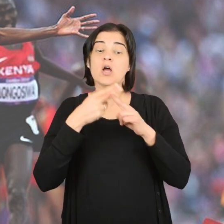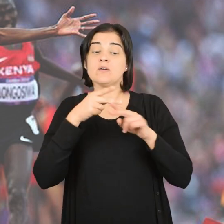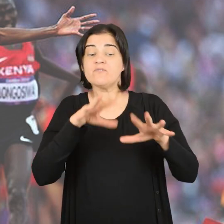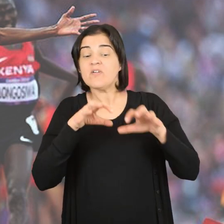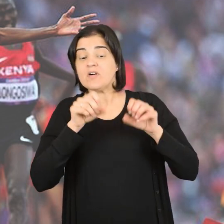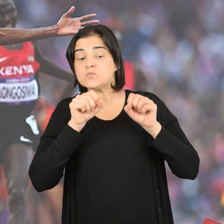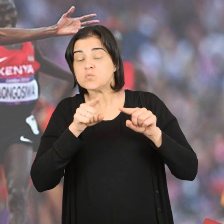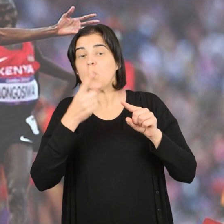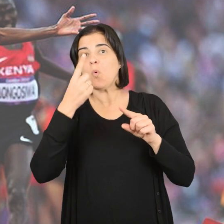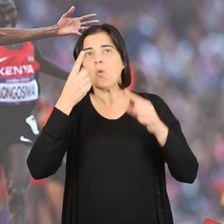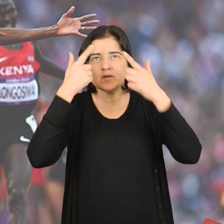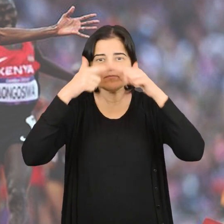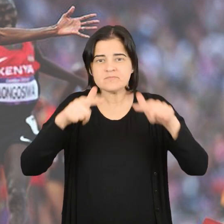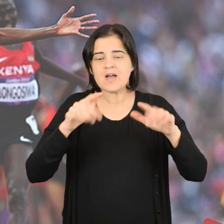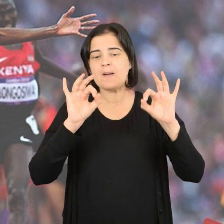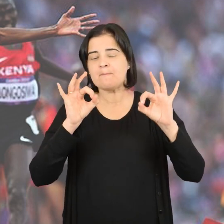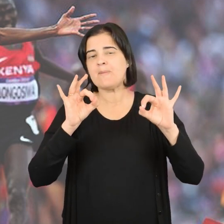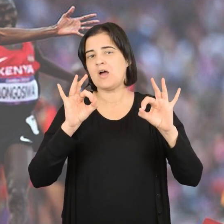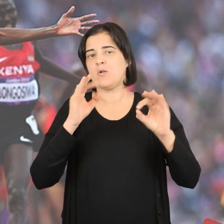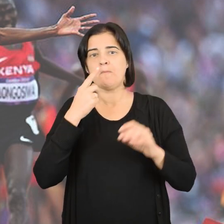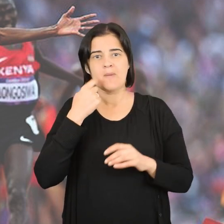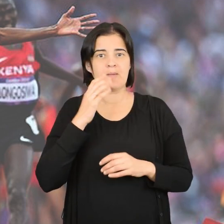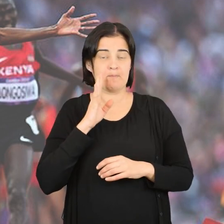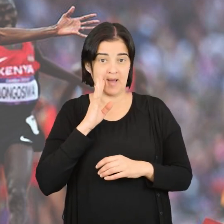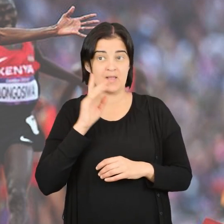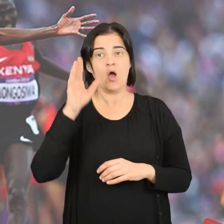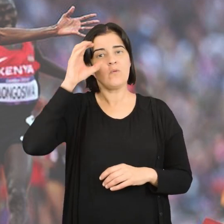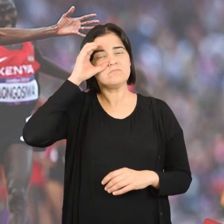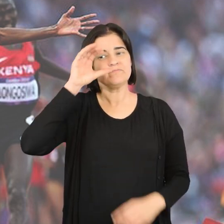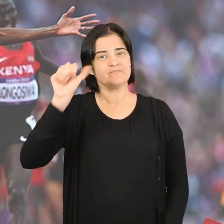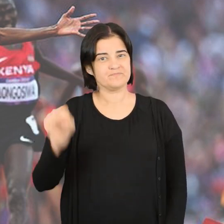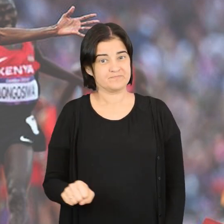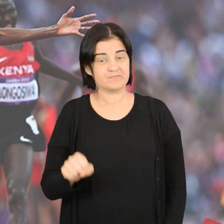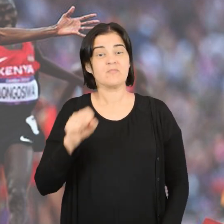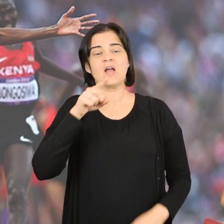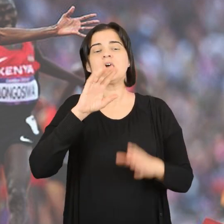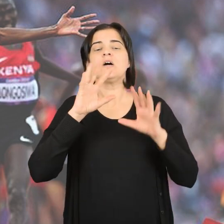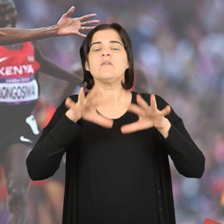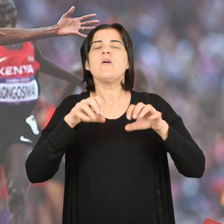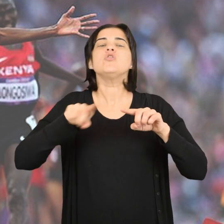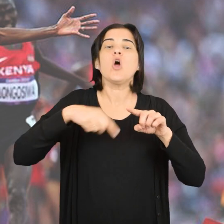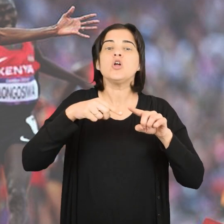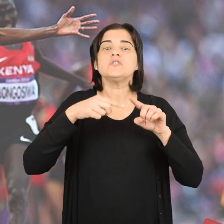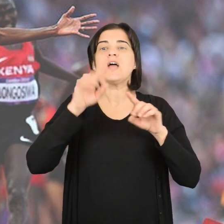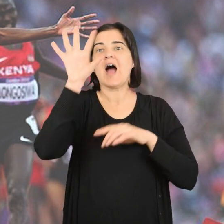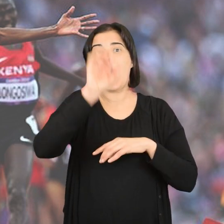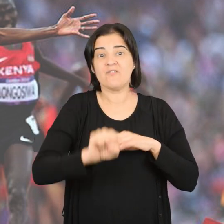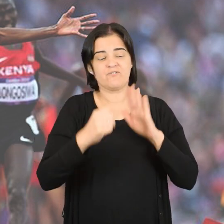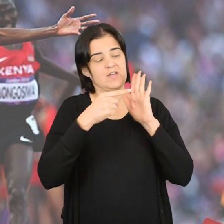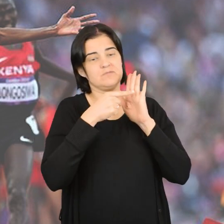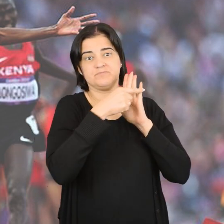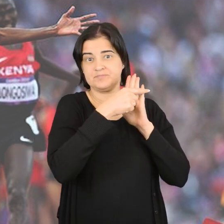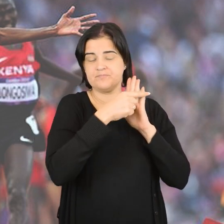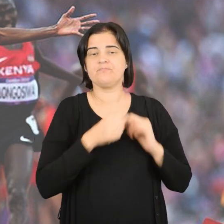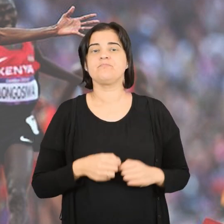vivía en una granja con sus hermanos y sus padres en sobaililandia un estado